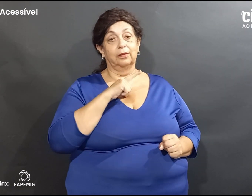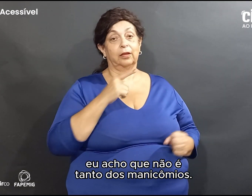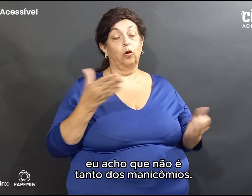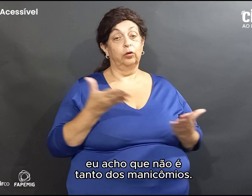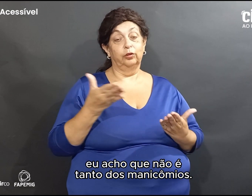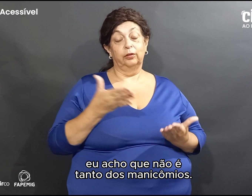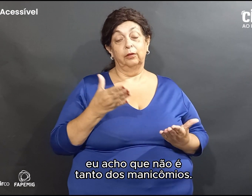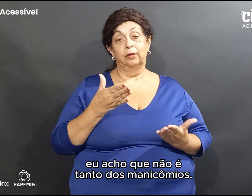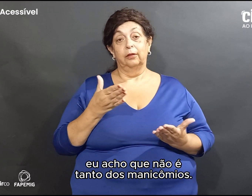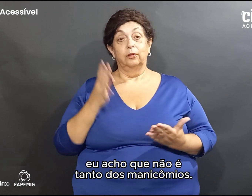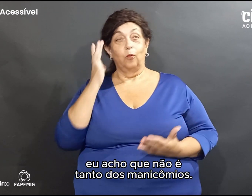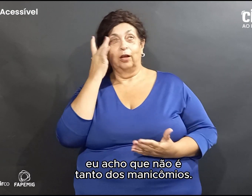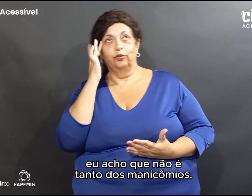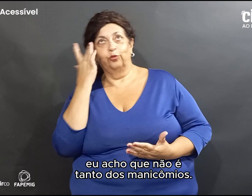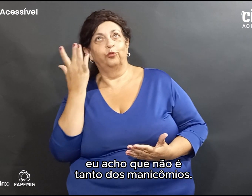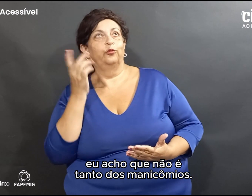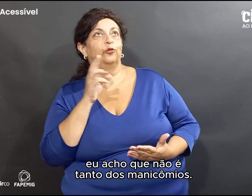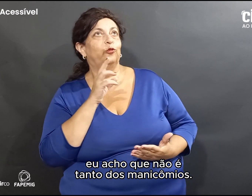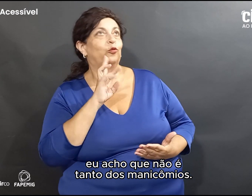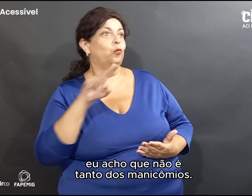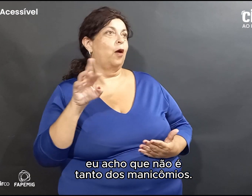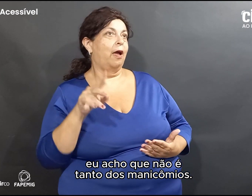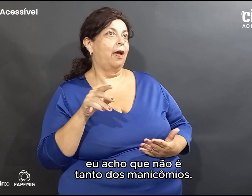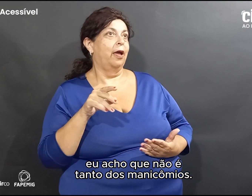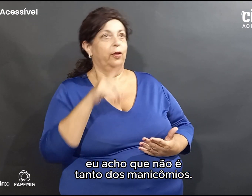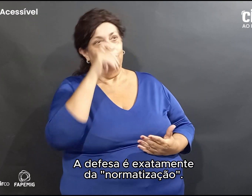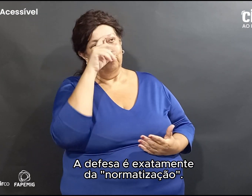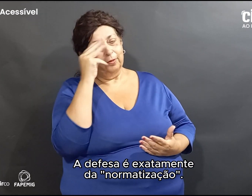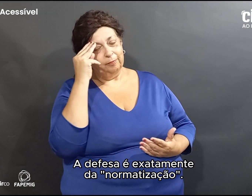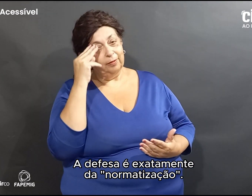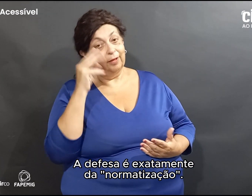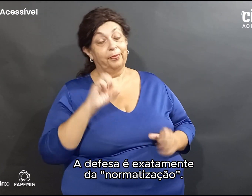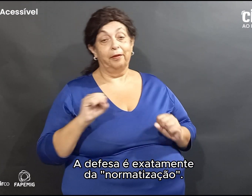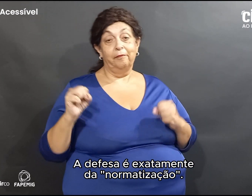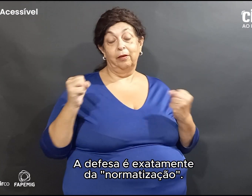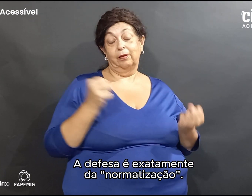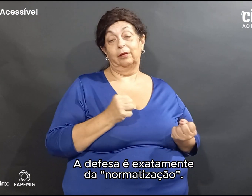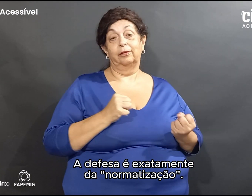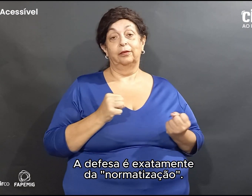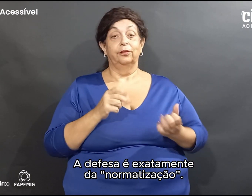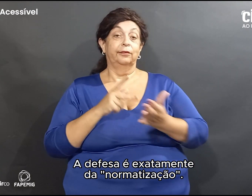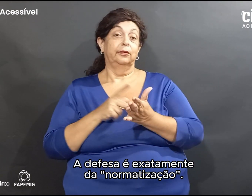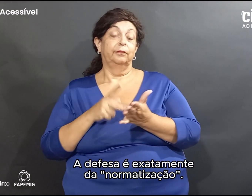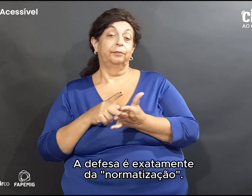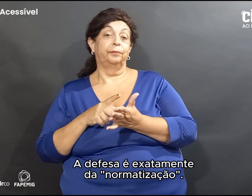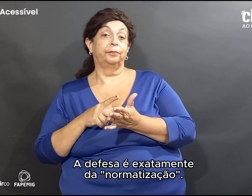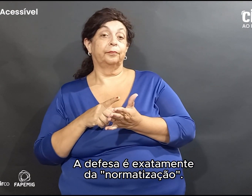eu acho que não é tanto dos manicômios, a defesa é exatamente